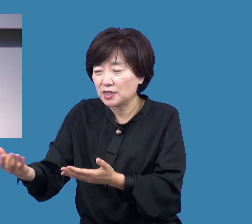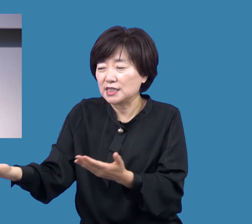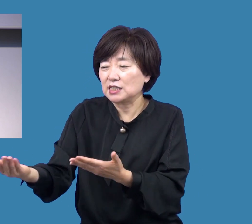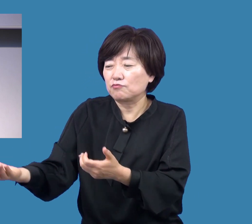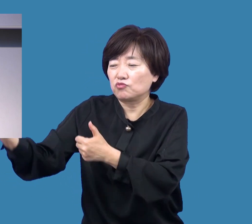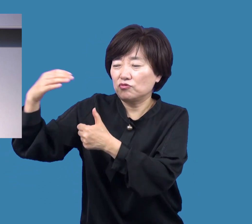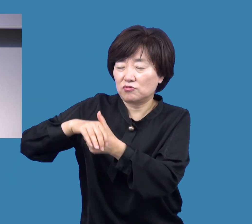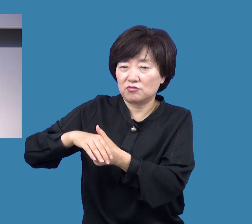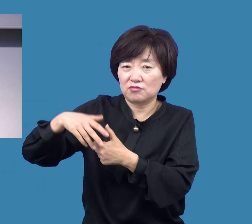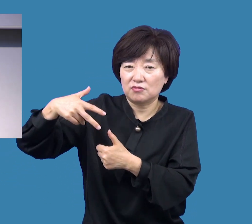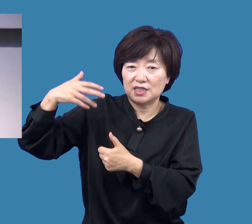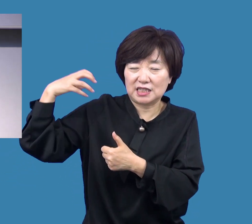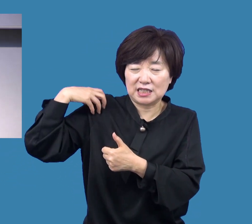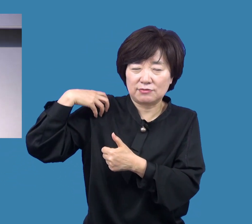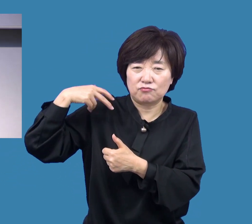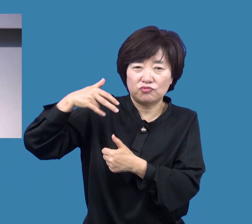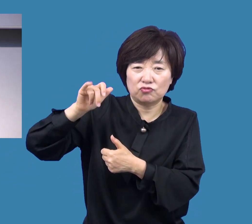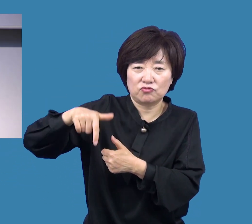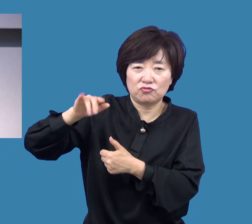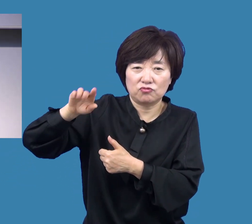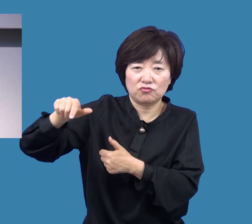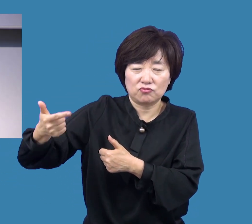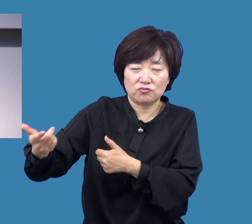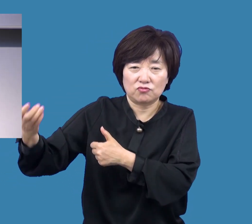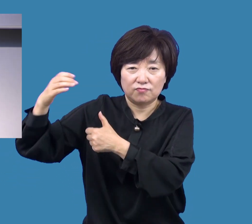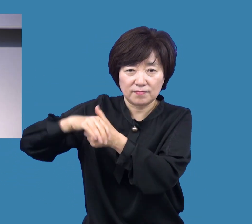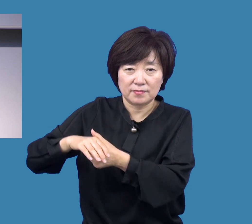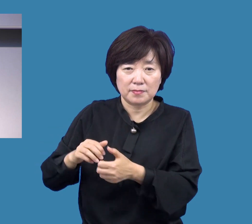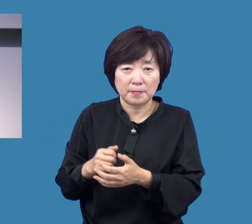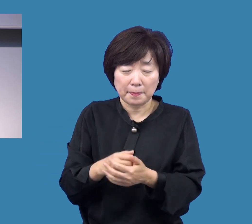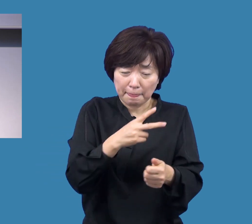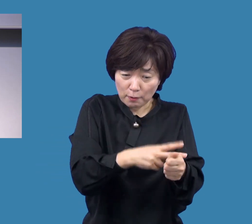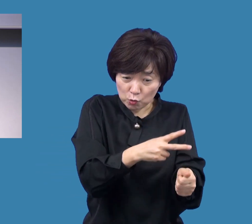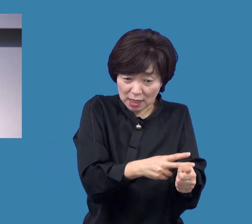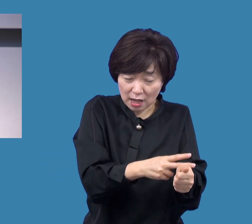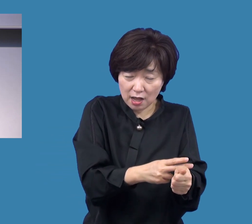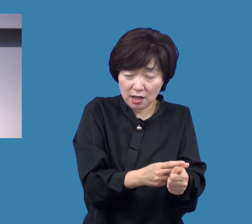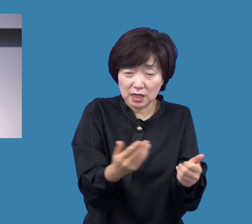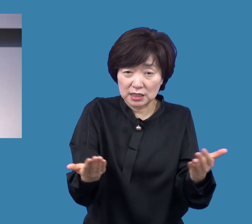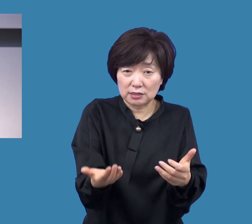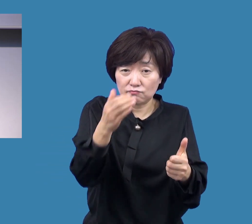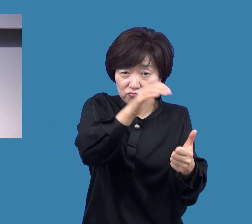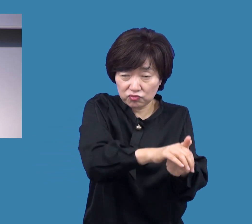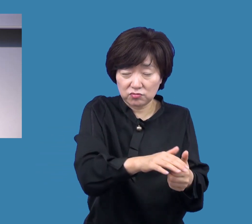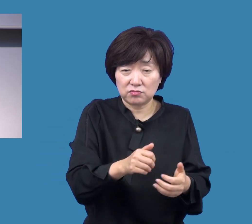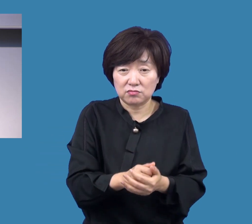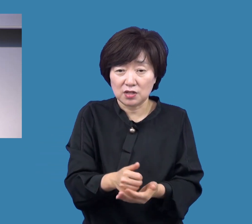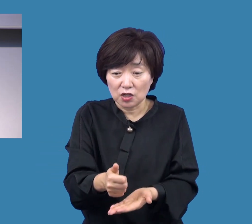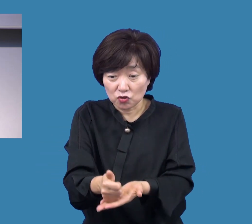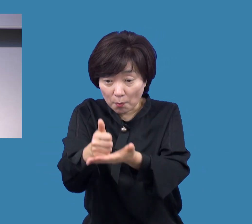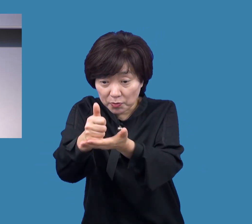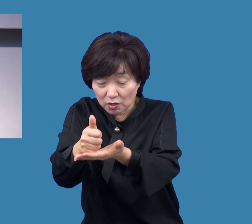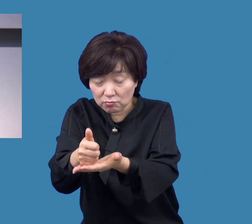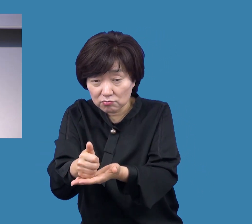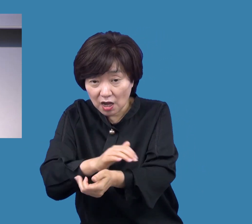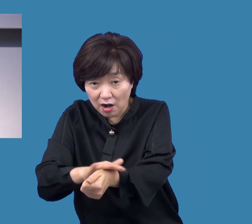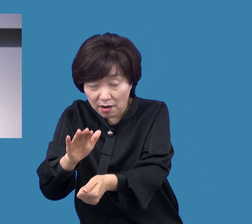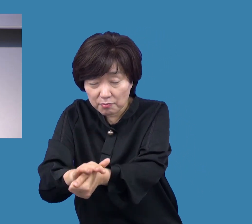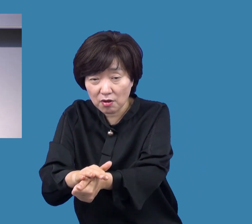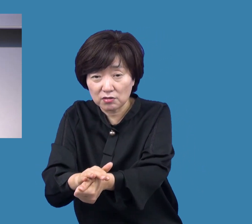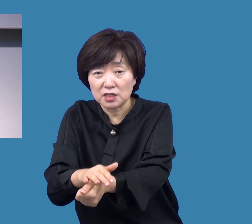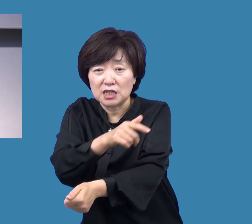받게 되고, 또는 무슨 목사라는 직분을 받게 되고, 섬기는 걸 잘해서 그 사역을 계속 하다 보면 뭐 집사라는 직분을 받게